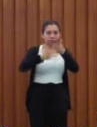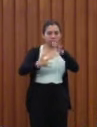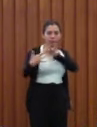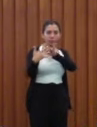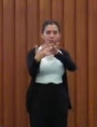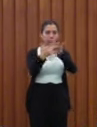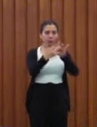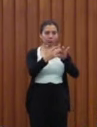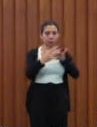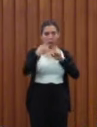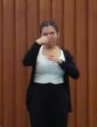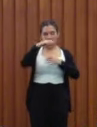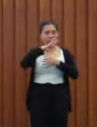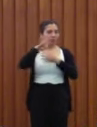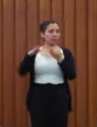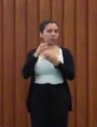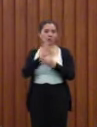meter información.